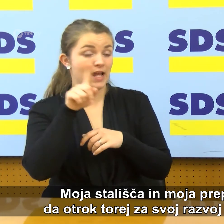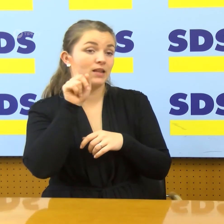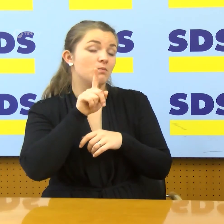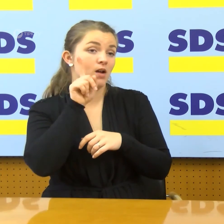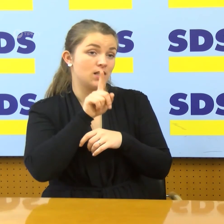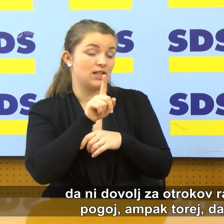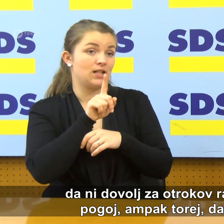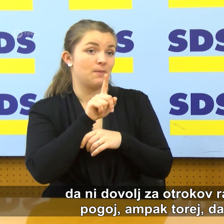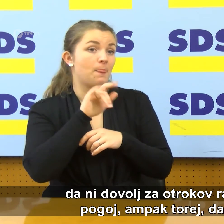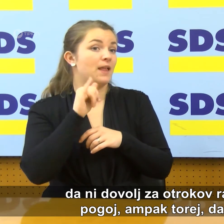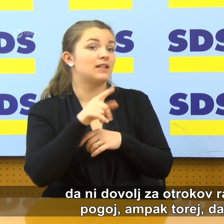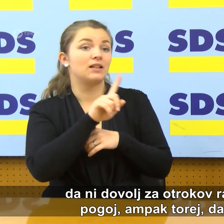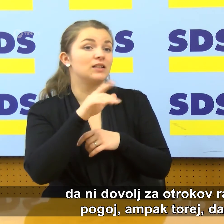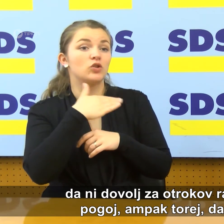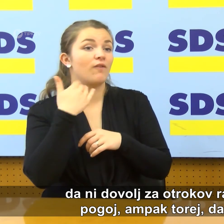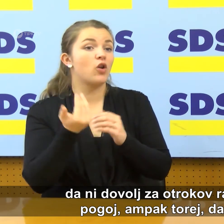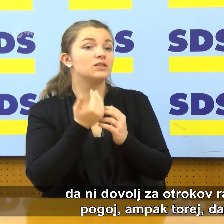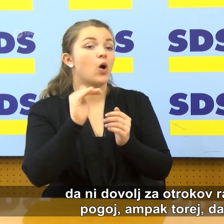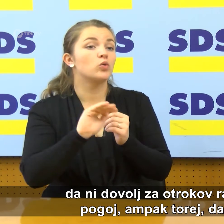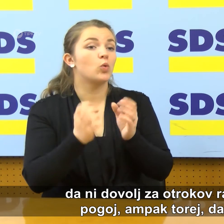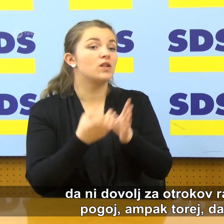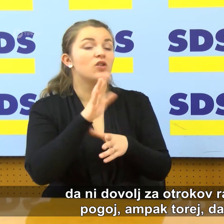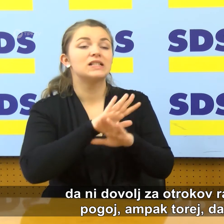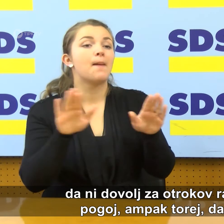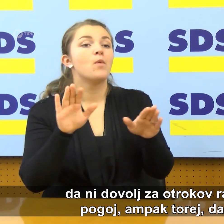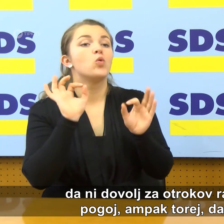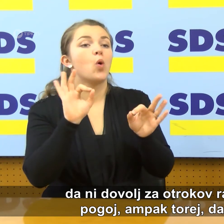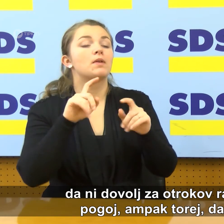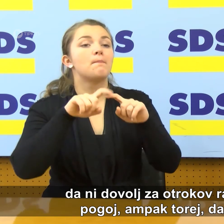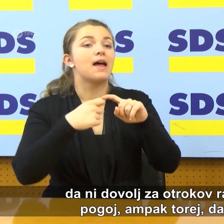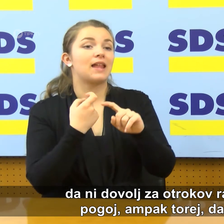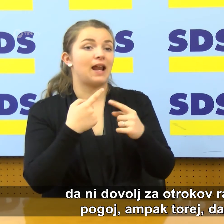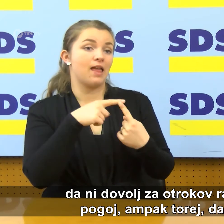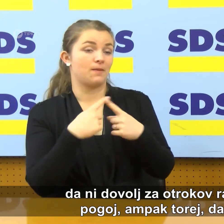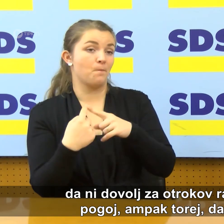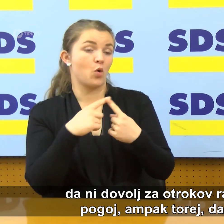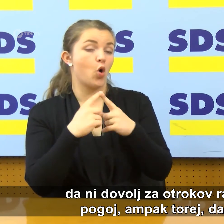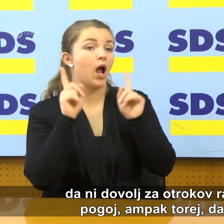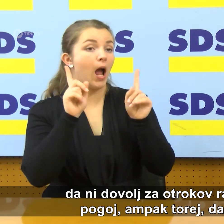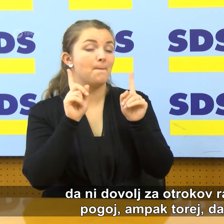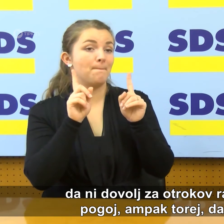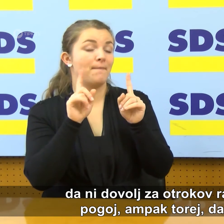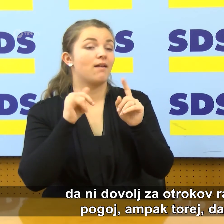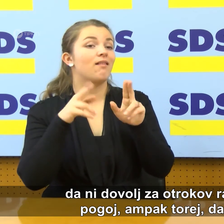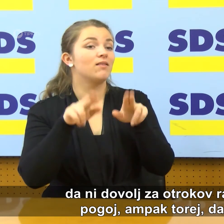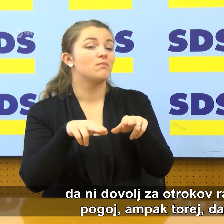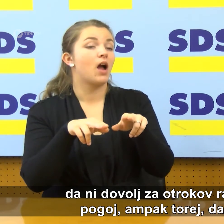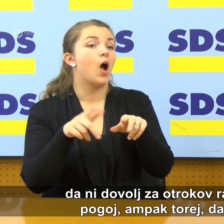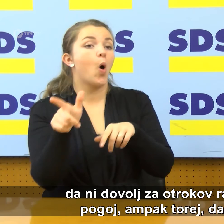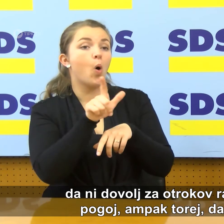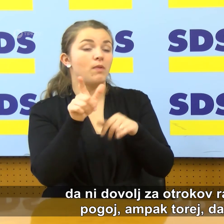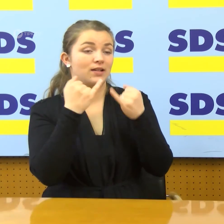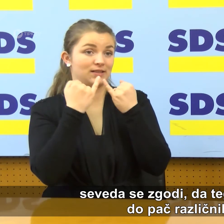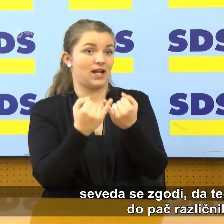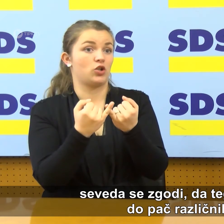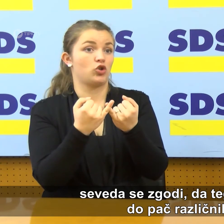dovolj za otrokov razvoj le dober materialni pogoji, ampak torej, da ima oba dva starša. Seveda